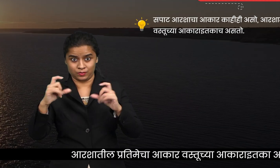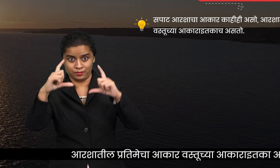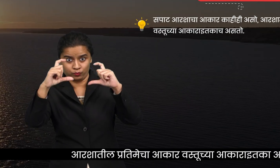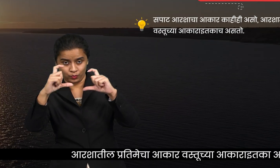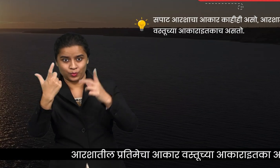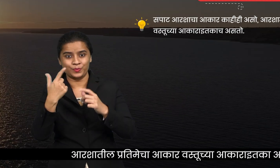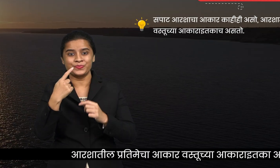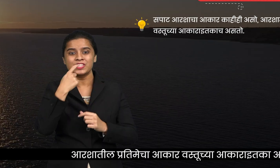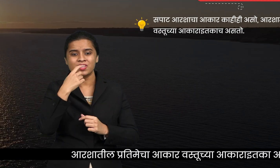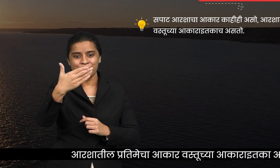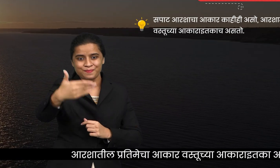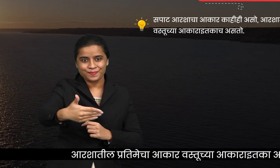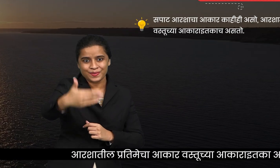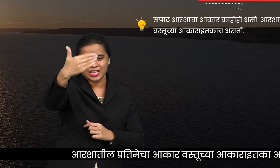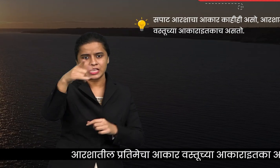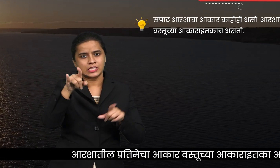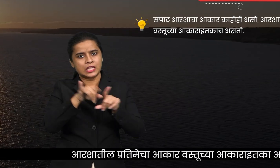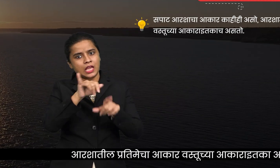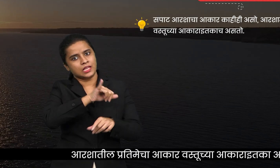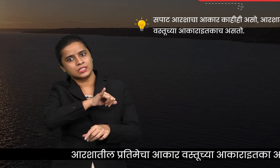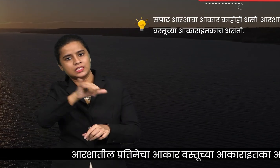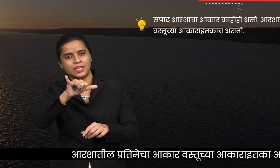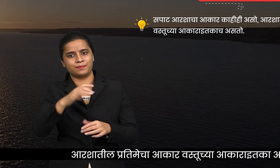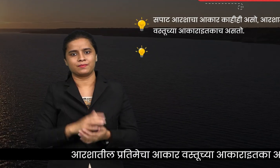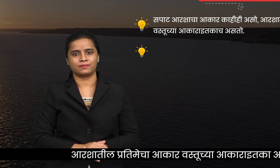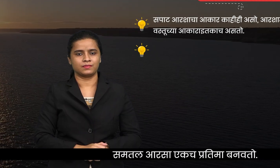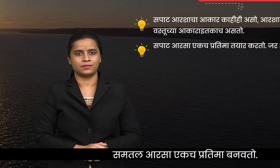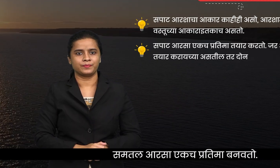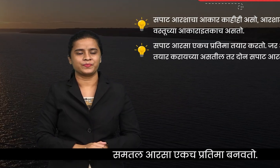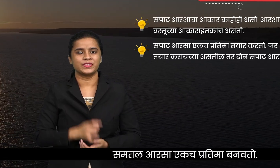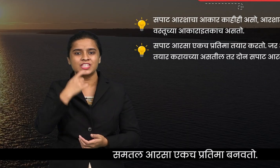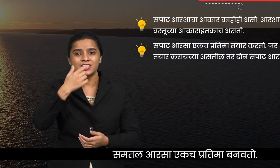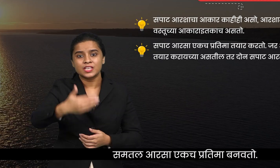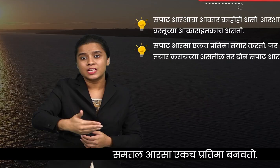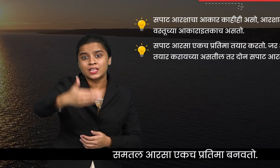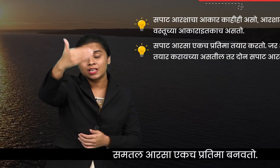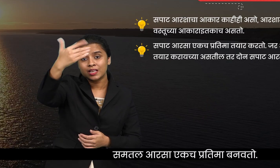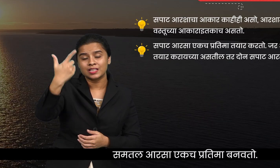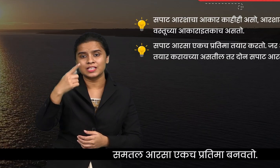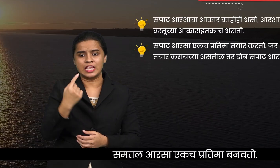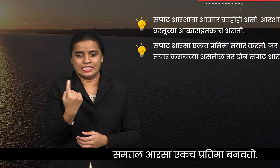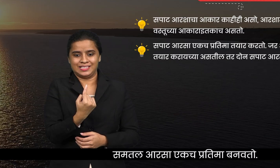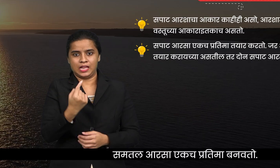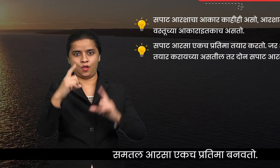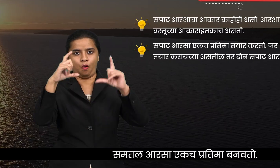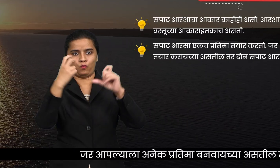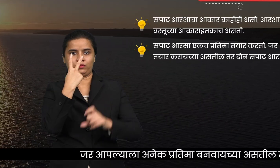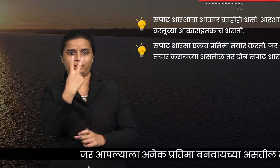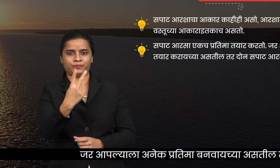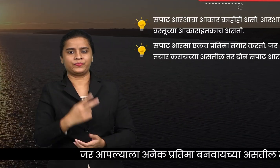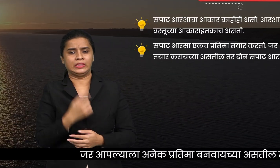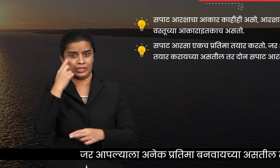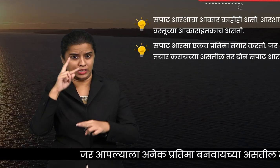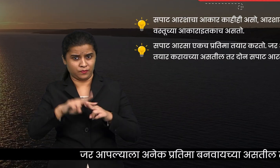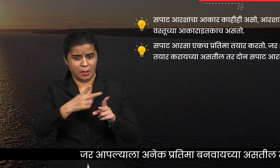प्रतिमेचा आकार वस्तूच्या आकाराइतकाच दिसतो. समतल आरसा इतका प्रतिमा बनवतो.